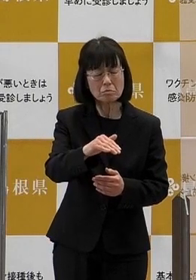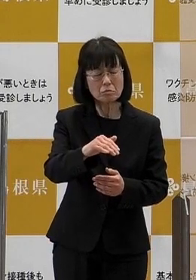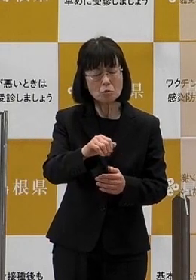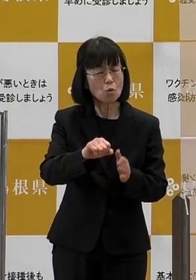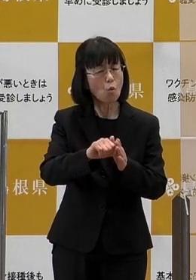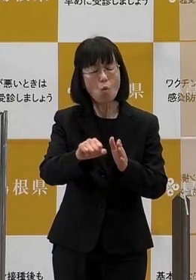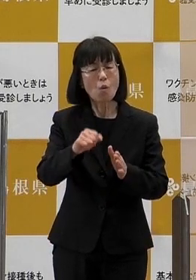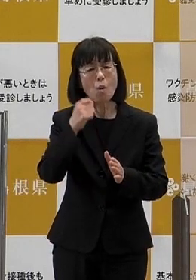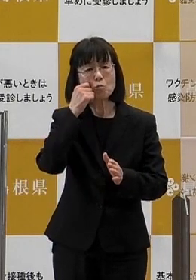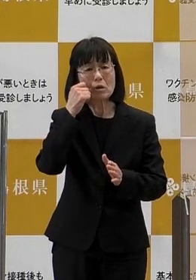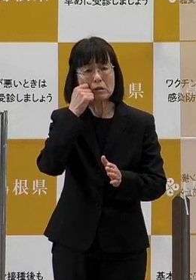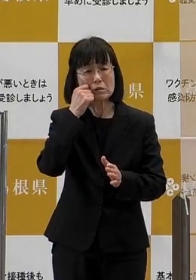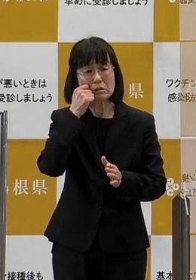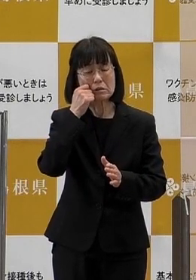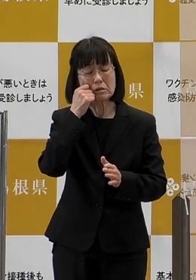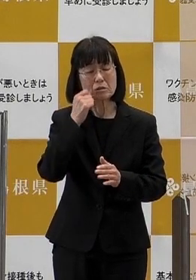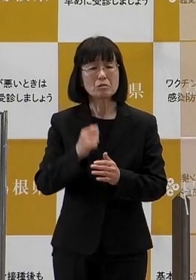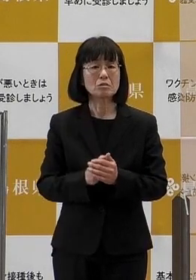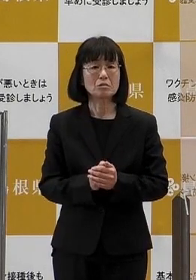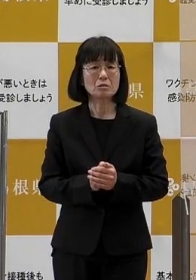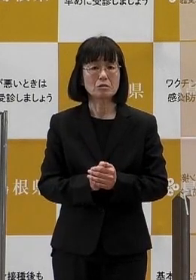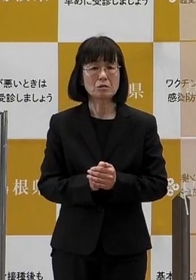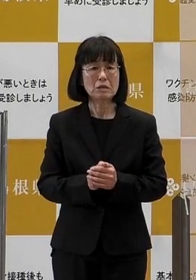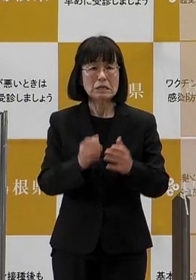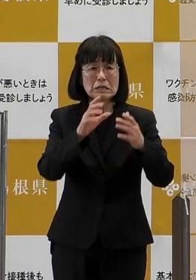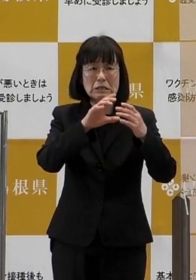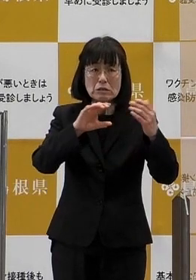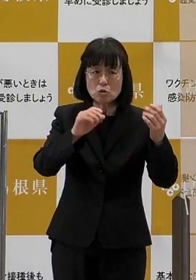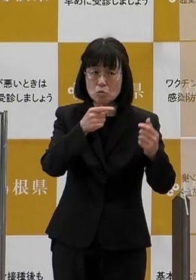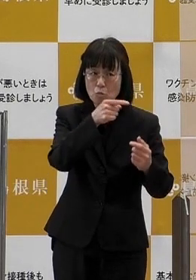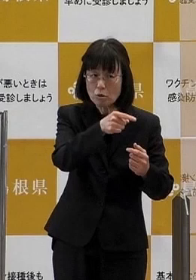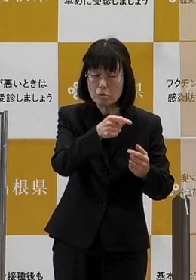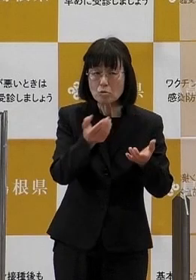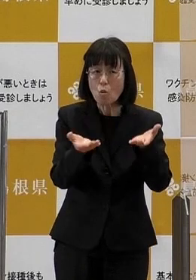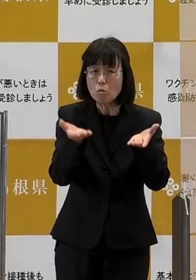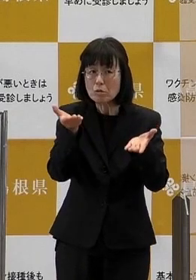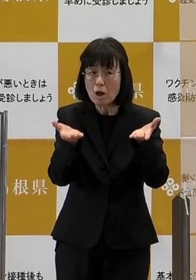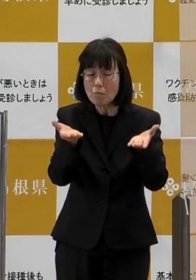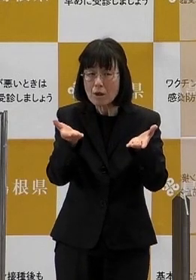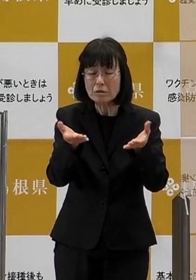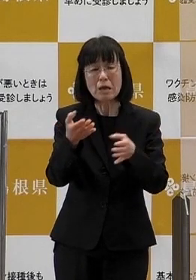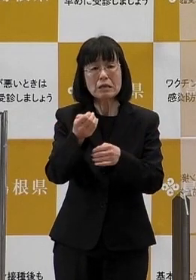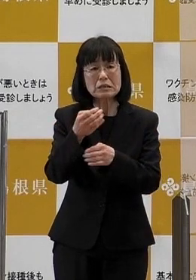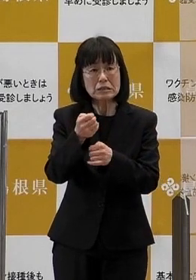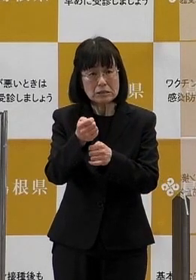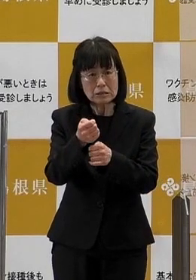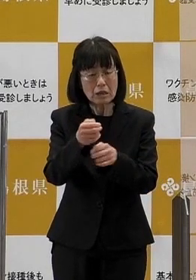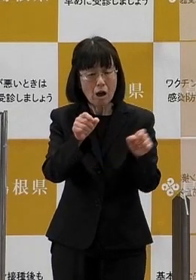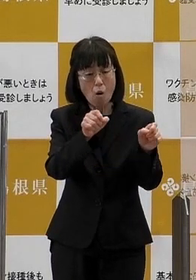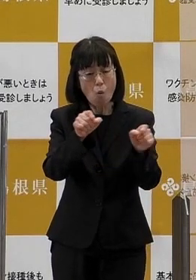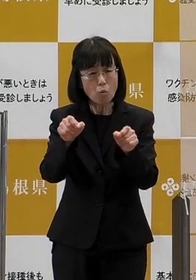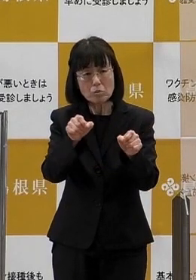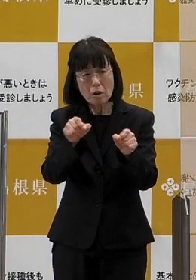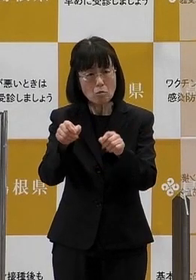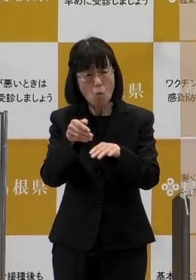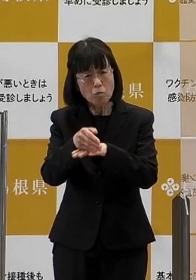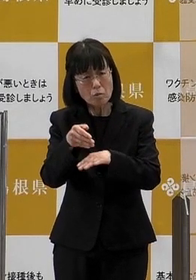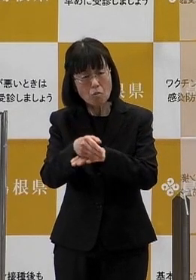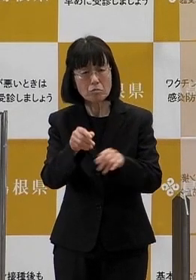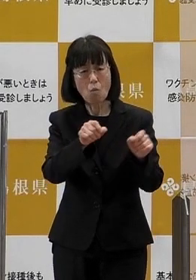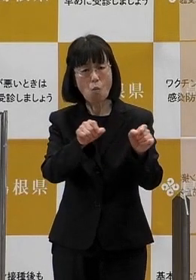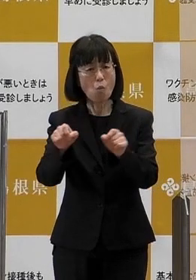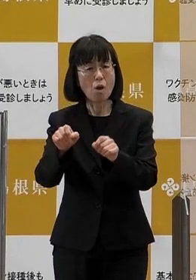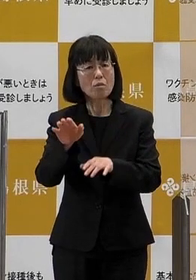もしれません。ある意味その出雲に比べると時期がもうだいぶ遅れてるわけですから。